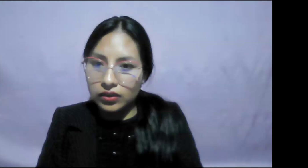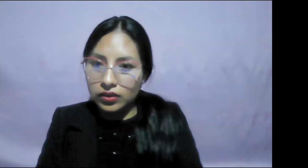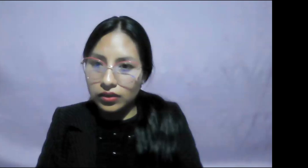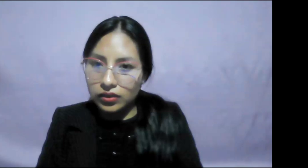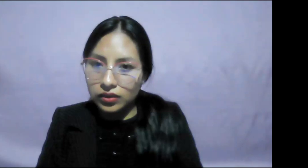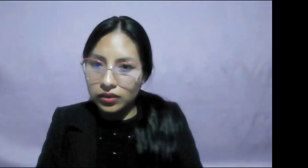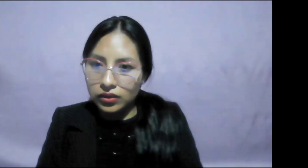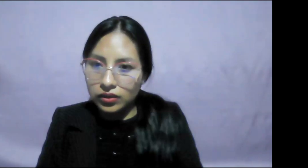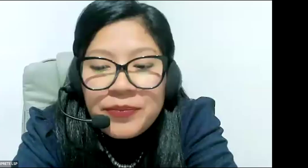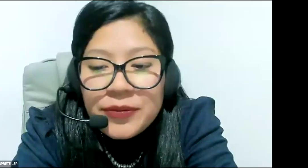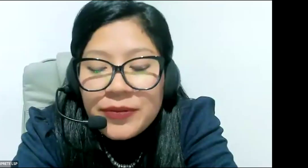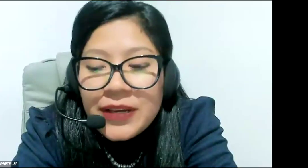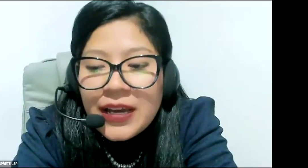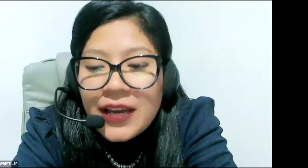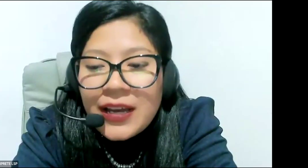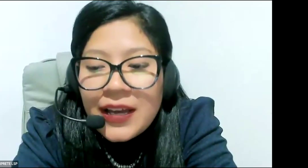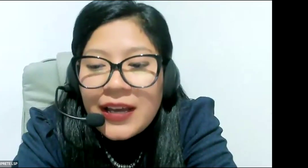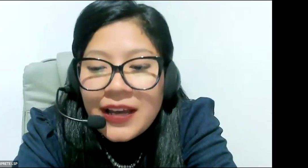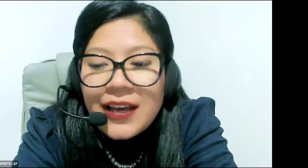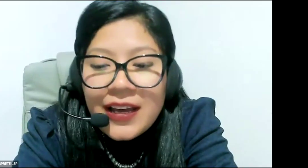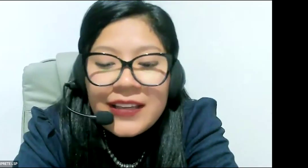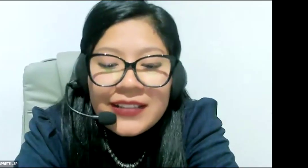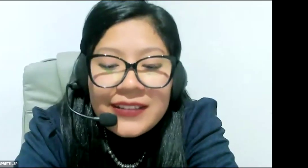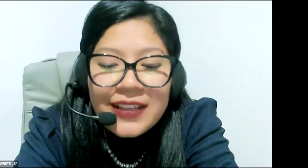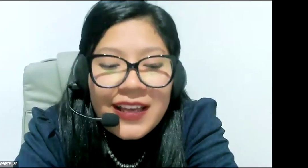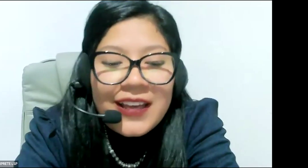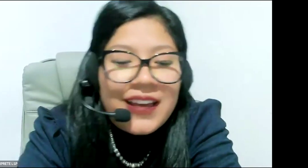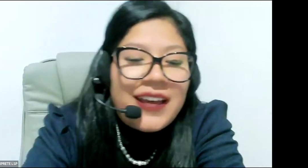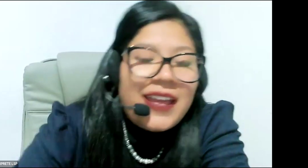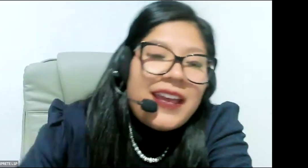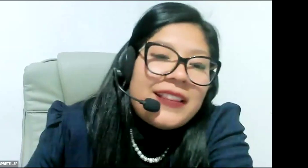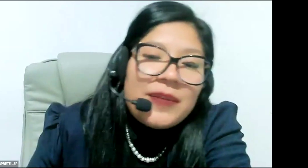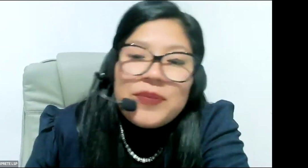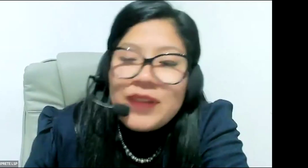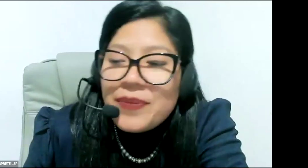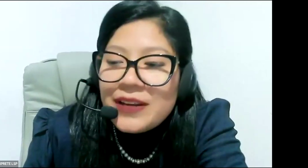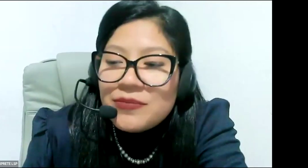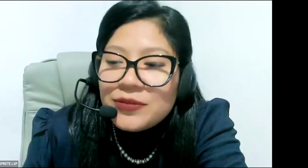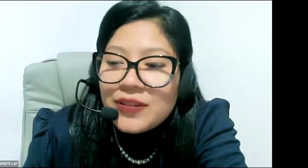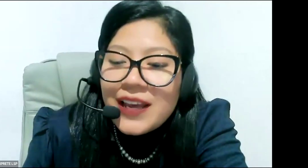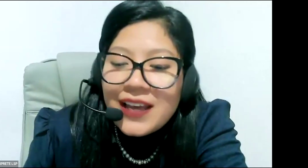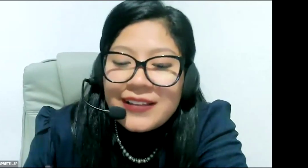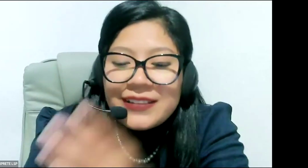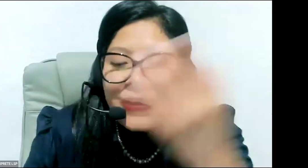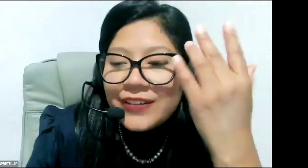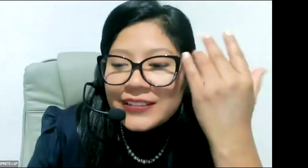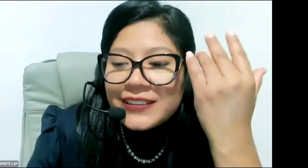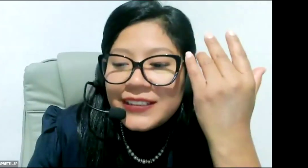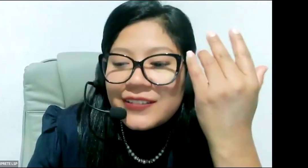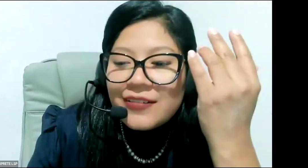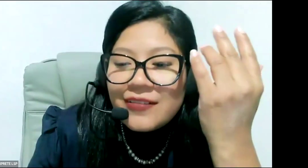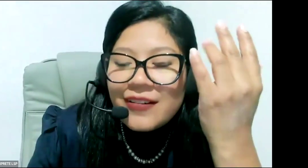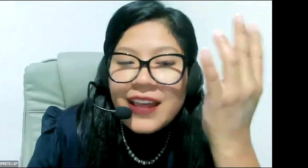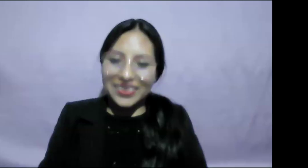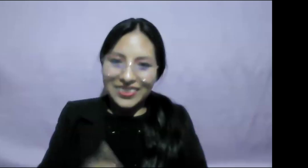conectas en piura Ahí está de piura para el mundo Gracias